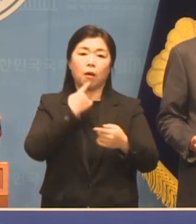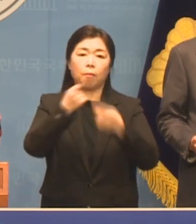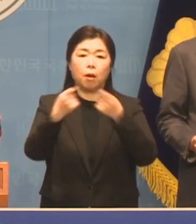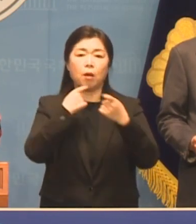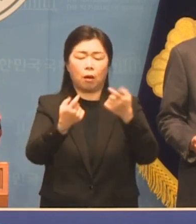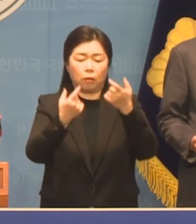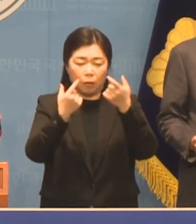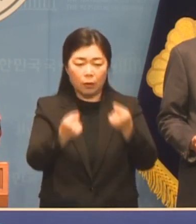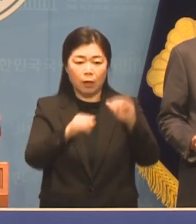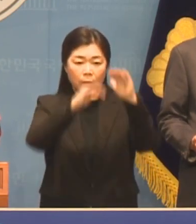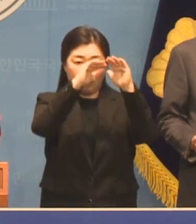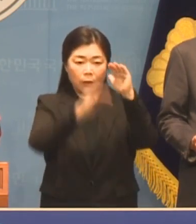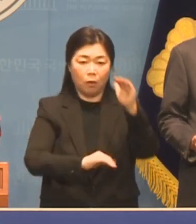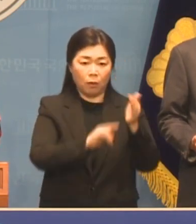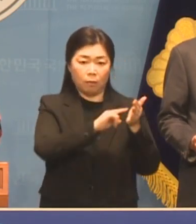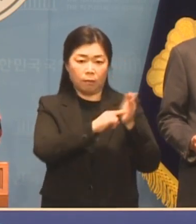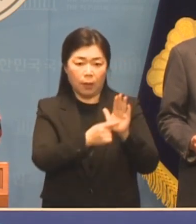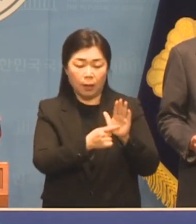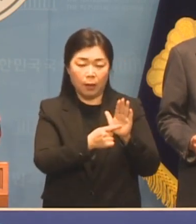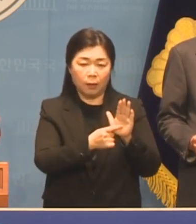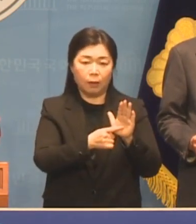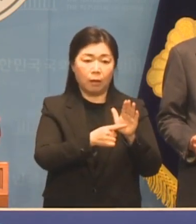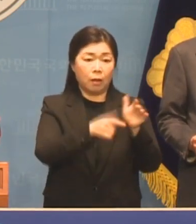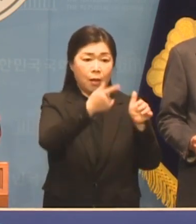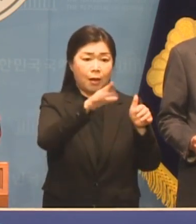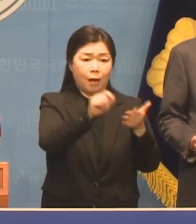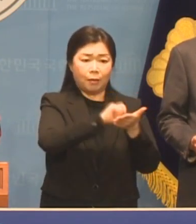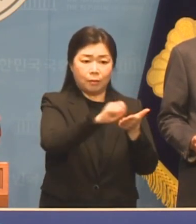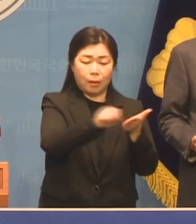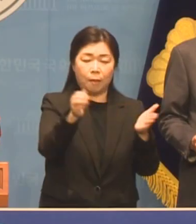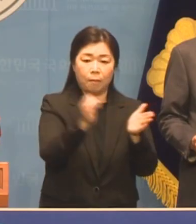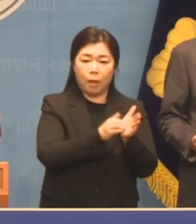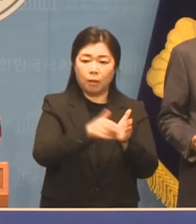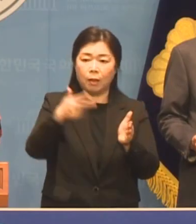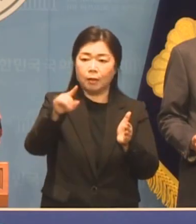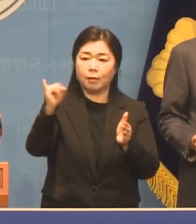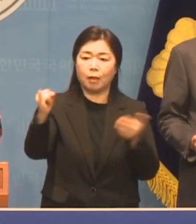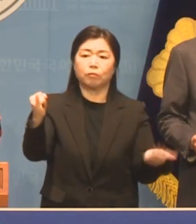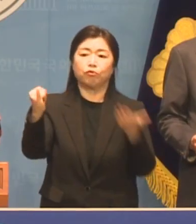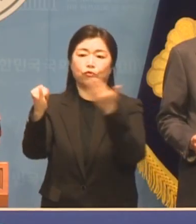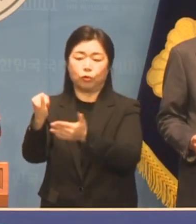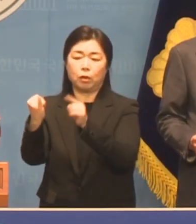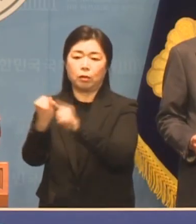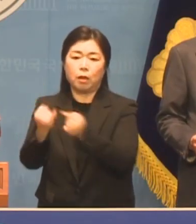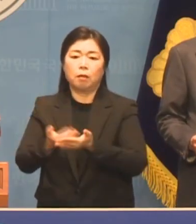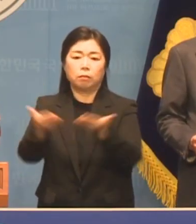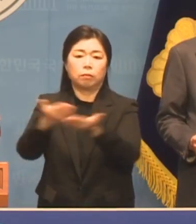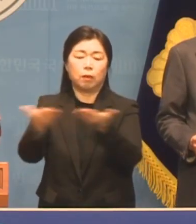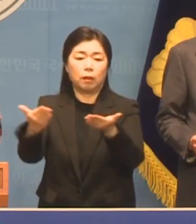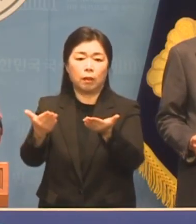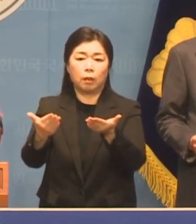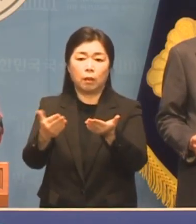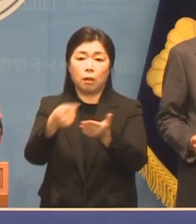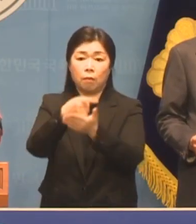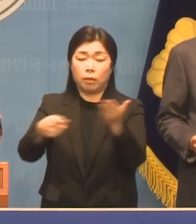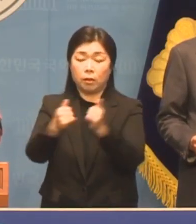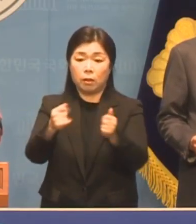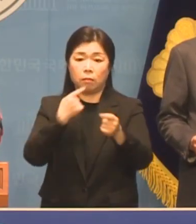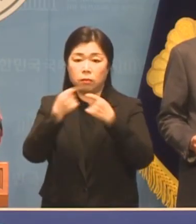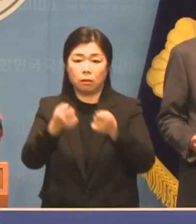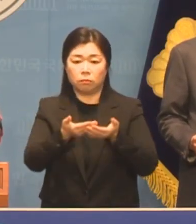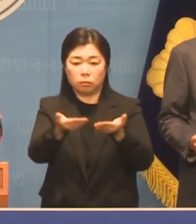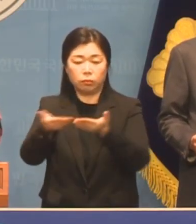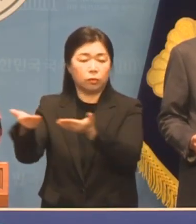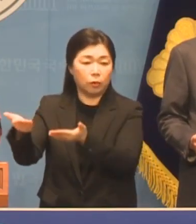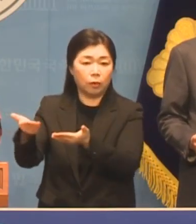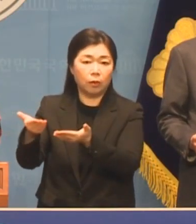옥중 편지가 장수진에 의해 피해자들에게 유포되고 있습니다. 강창구는 편지를 통해